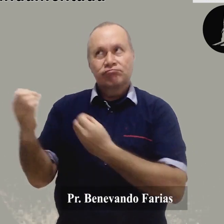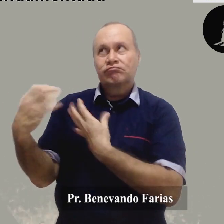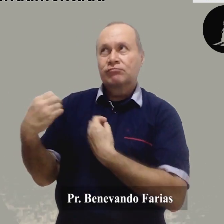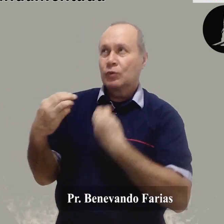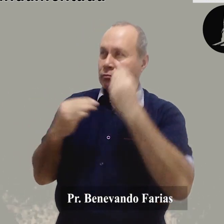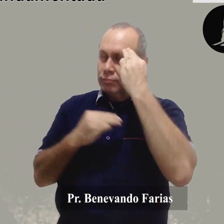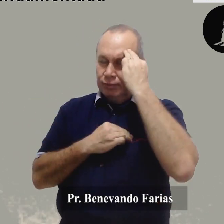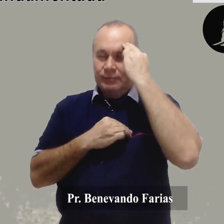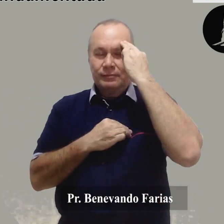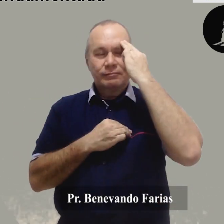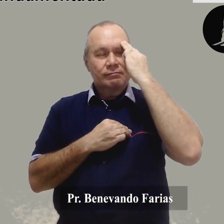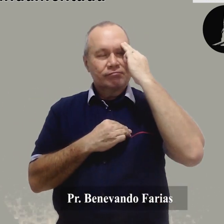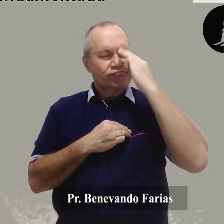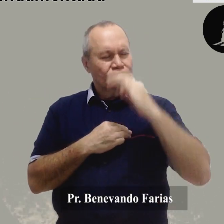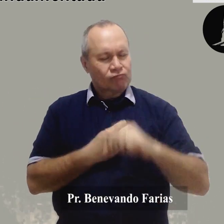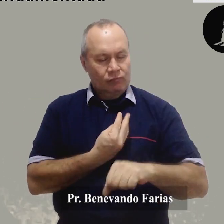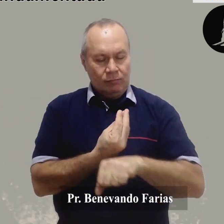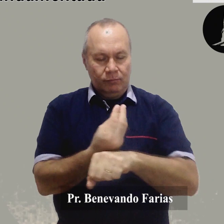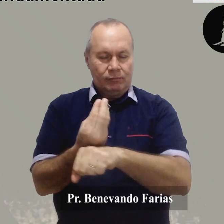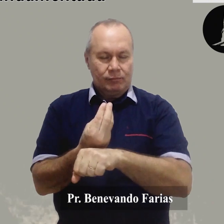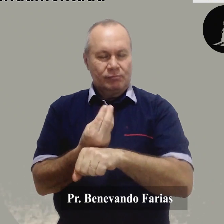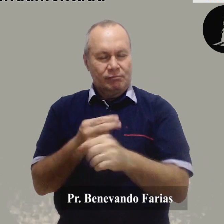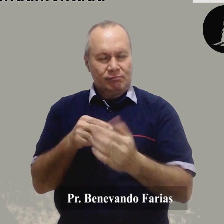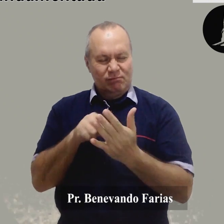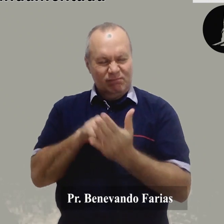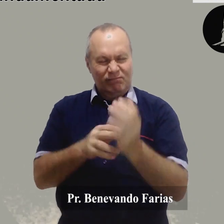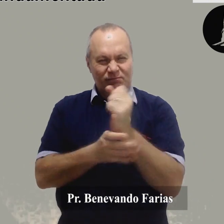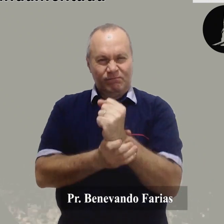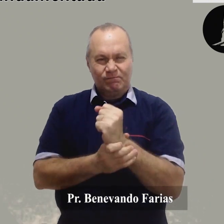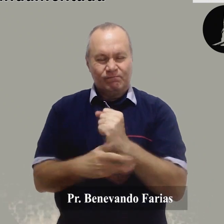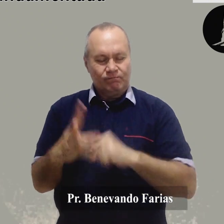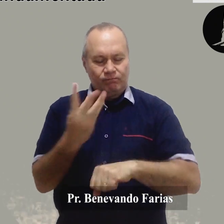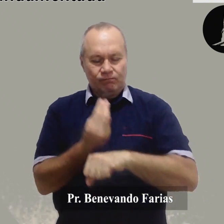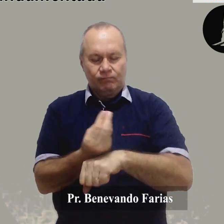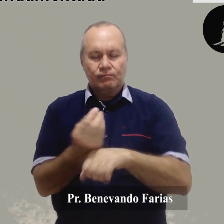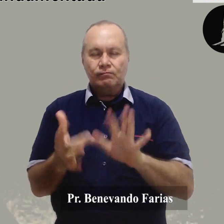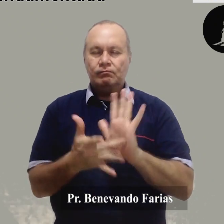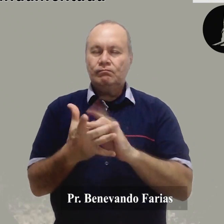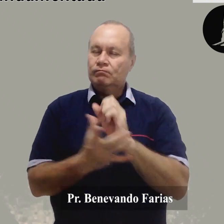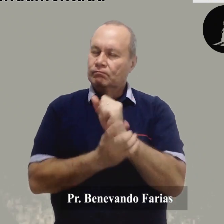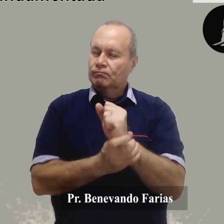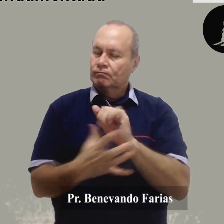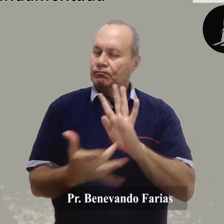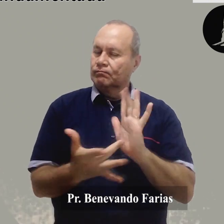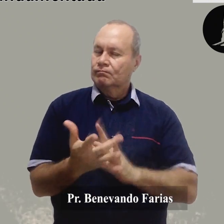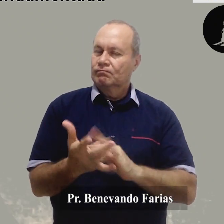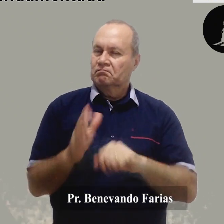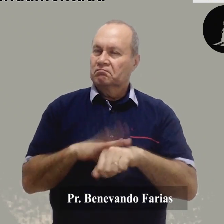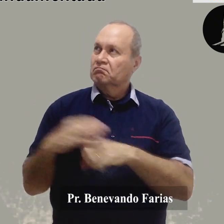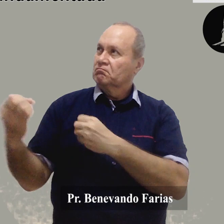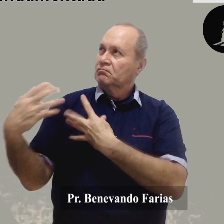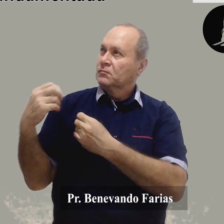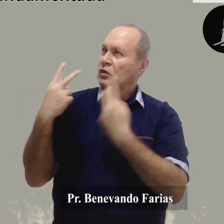de Jesus e desta forma seremos uma igreja edificada sobre Jesus,